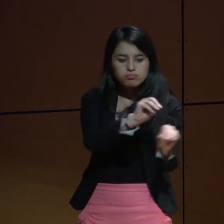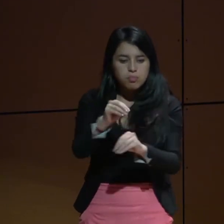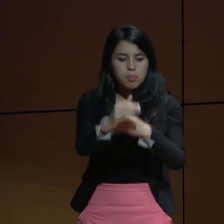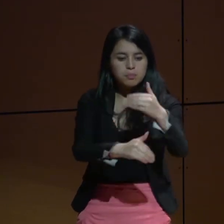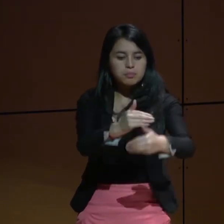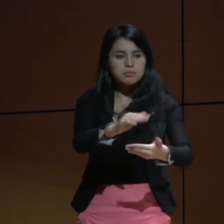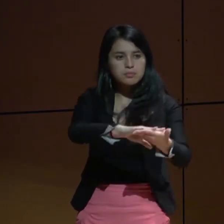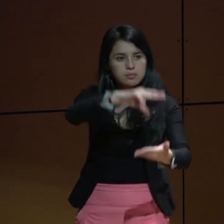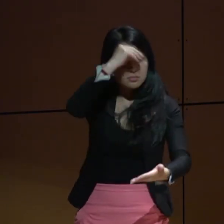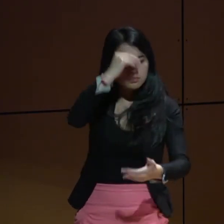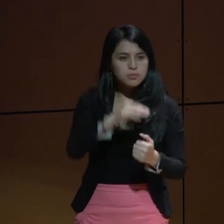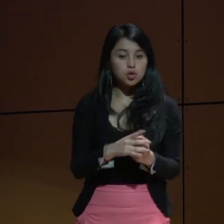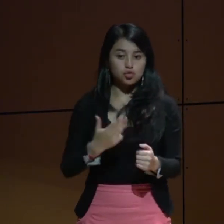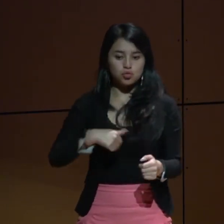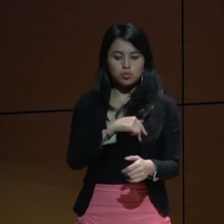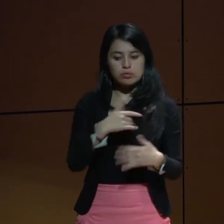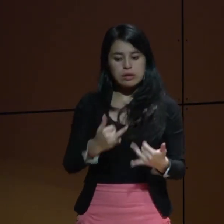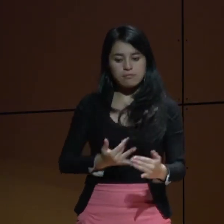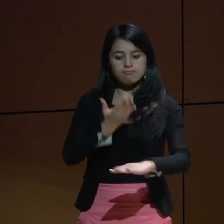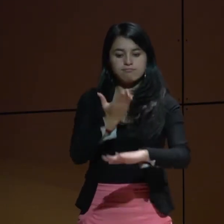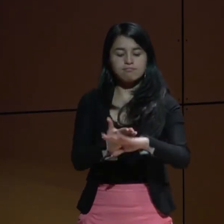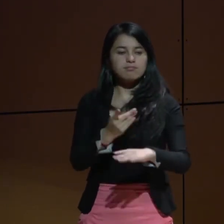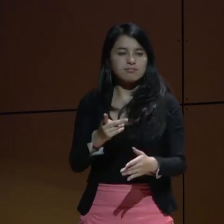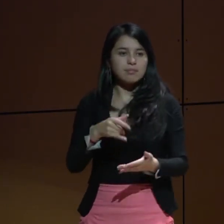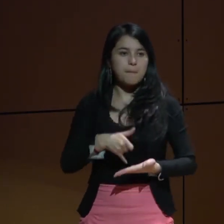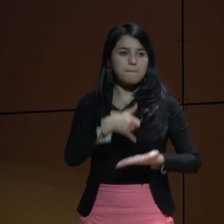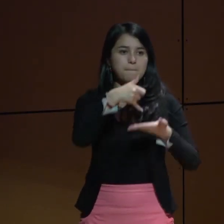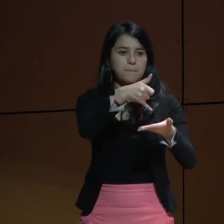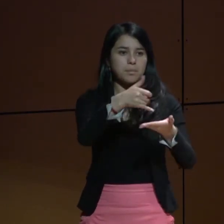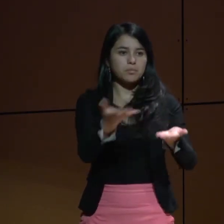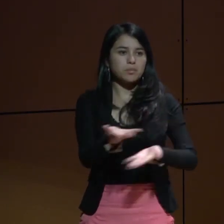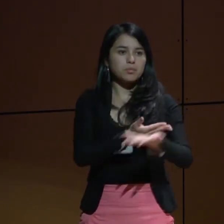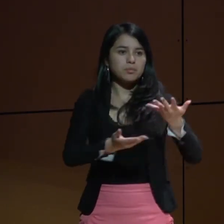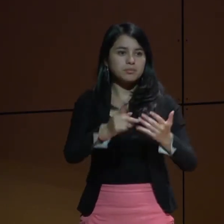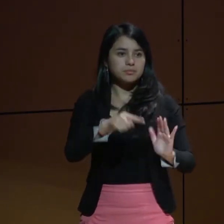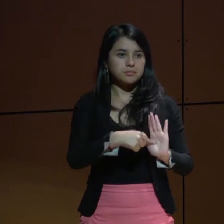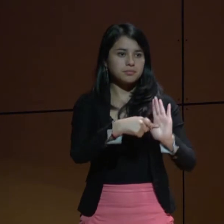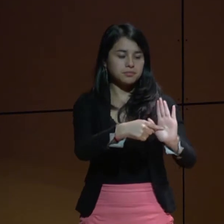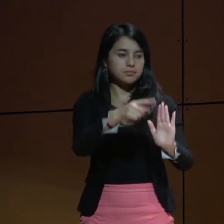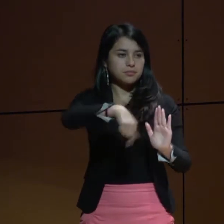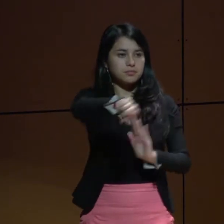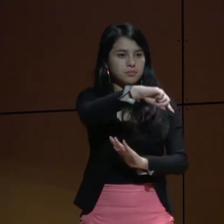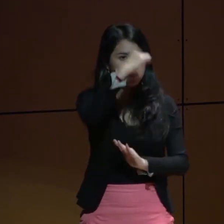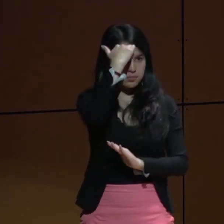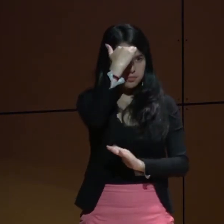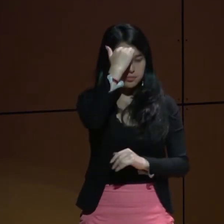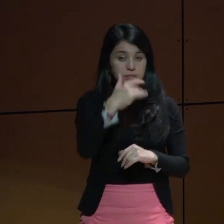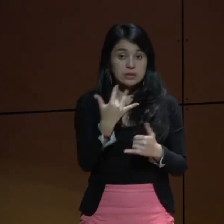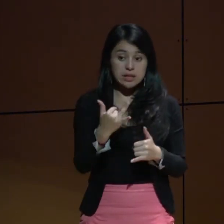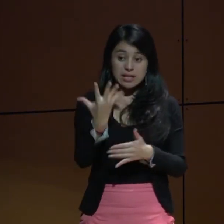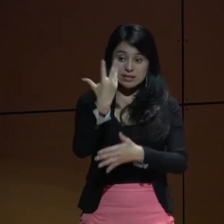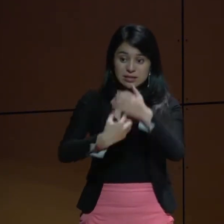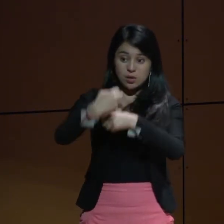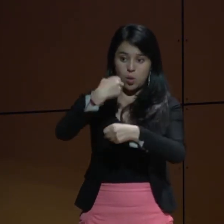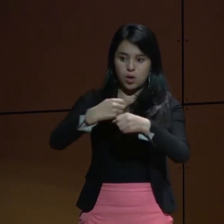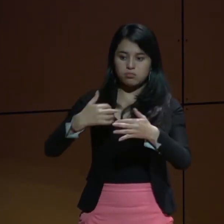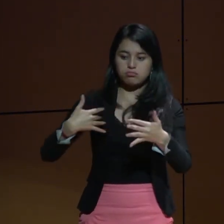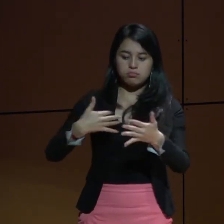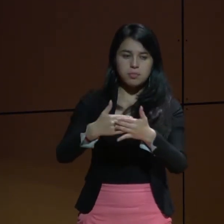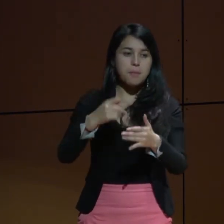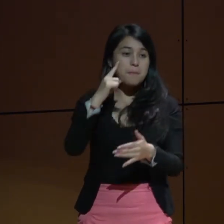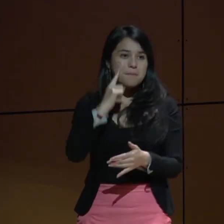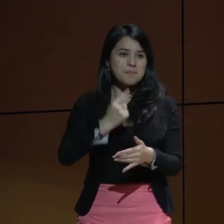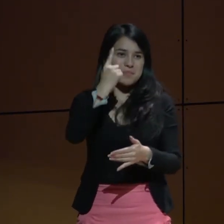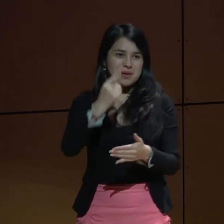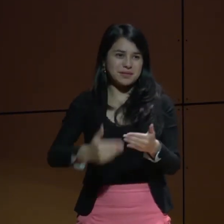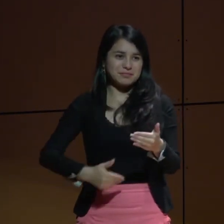estudiantes, lanzamos el premio Compartir al Maestro. Hace 5 años iniciamos la